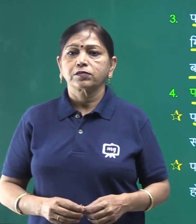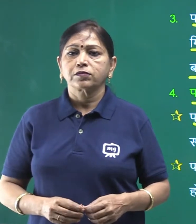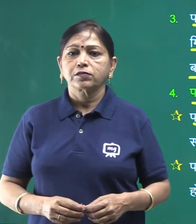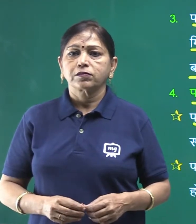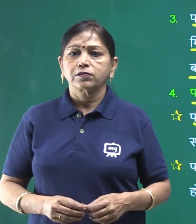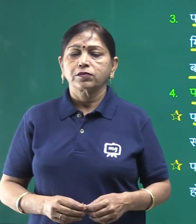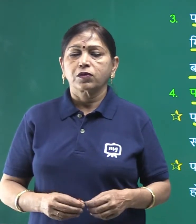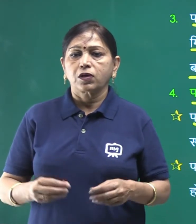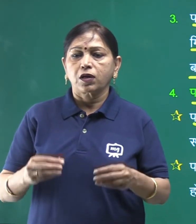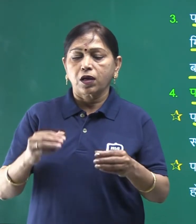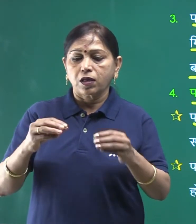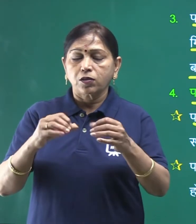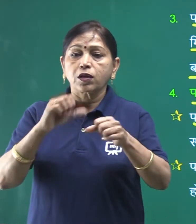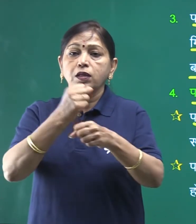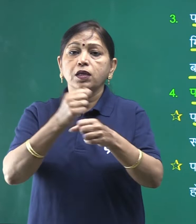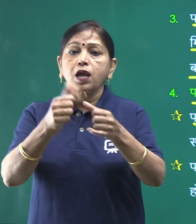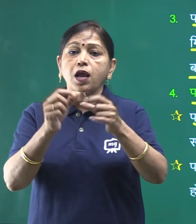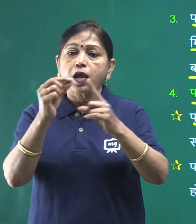रिक्त स्थान होता है।